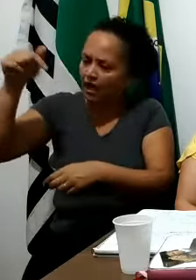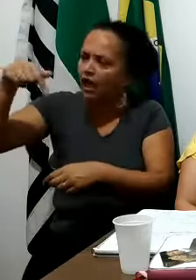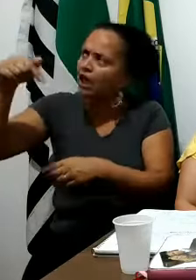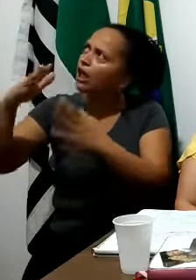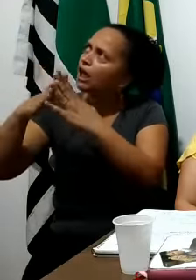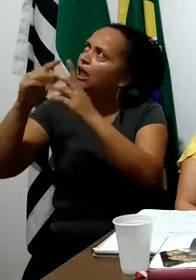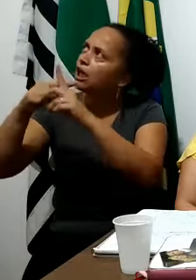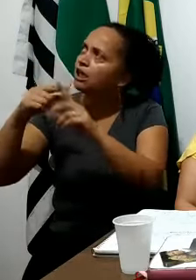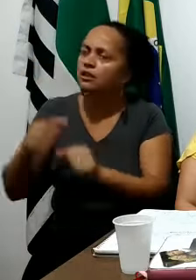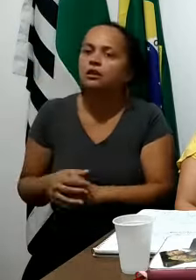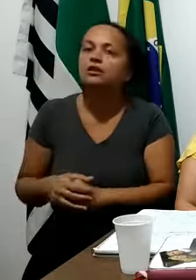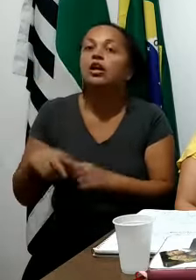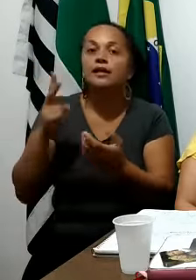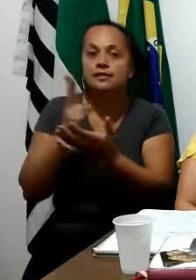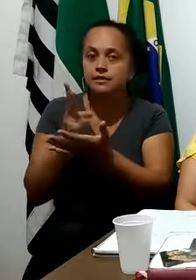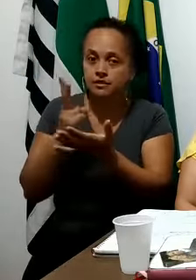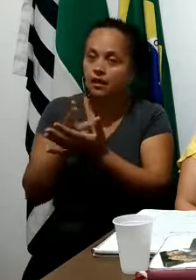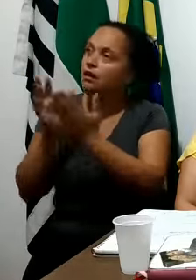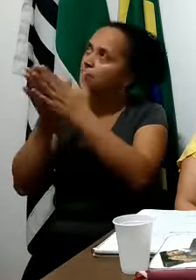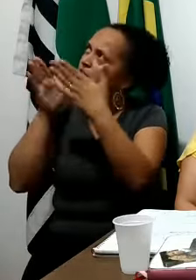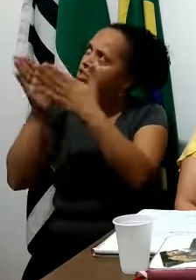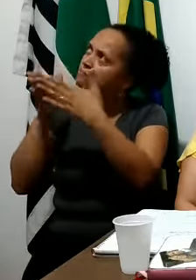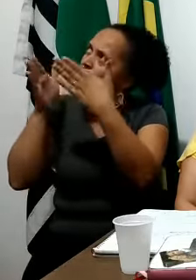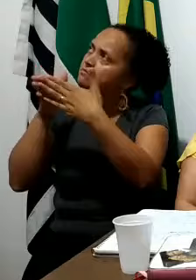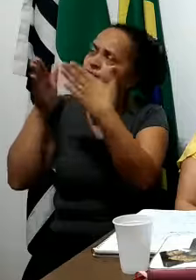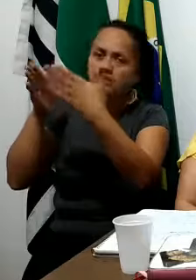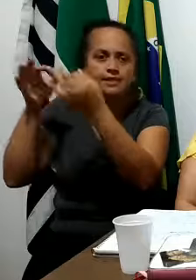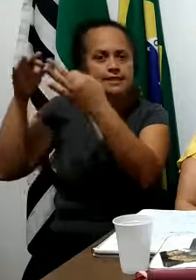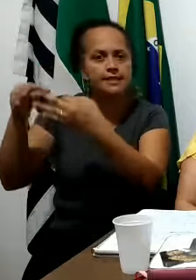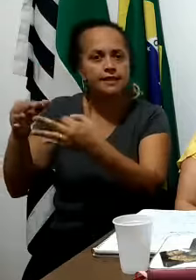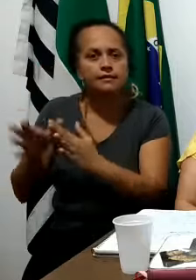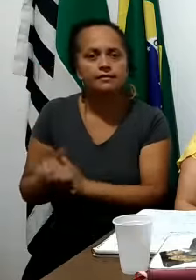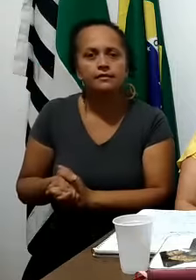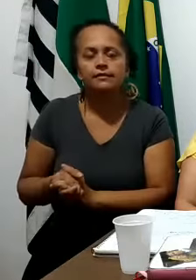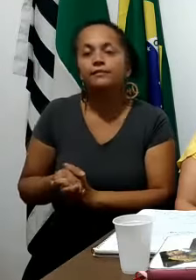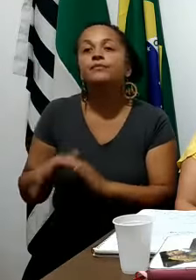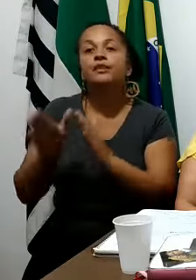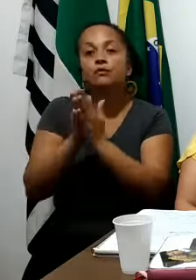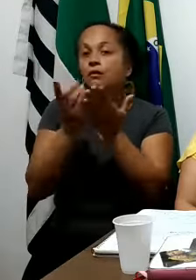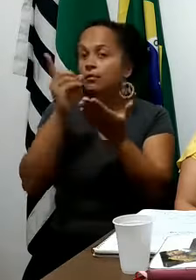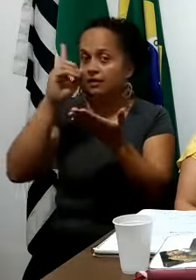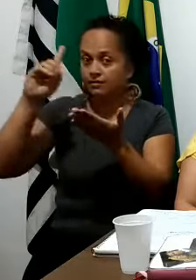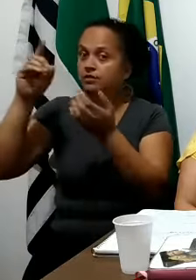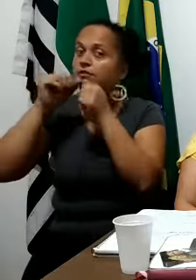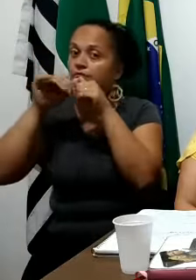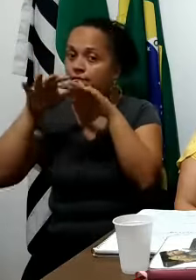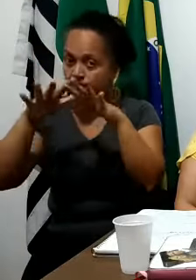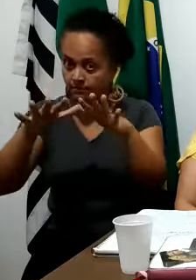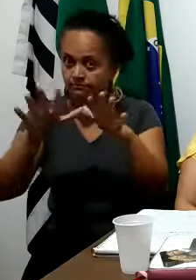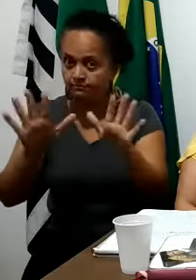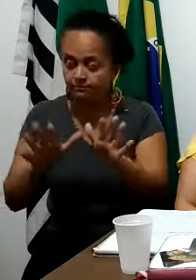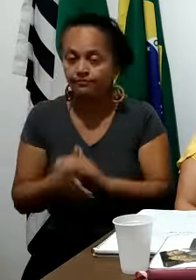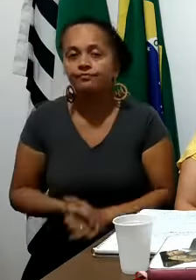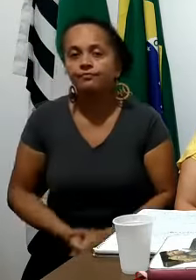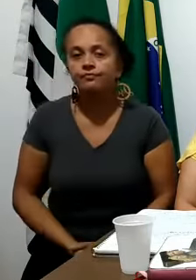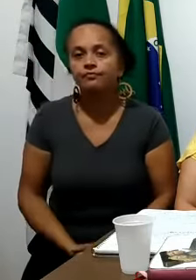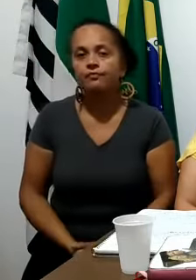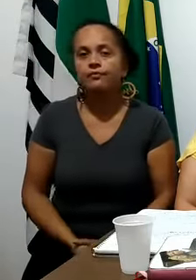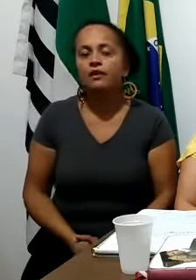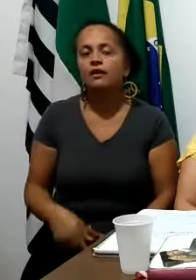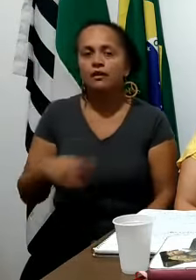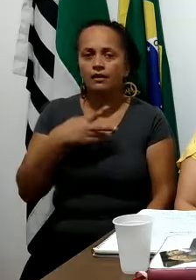a existência, né? Então, que essa palavra, irmãos, edifique. Sim. Não é uma palavra de condenação, porque o que o pai